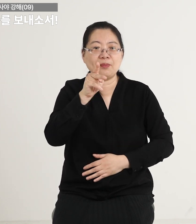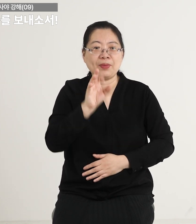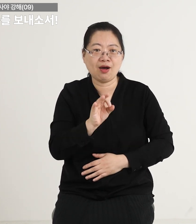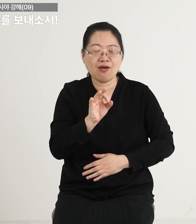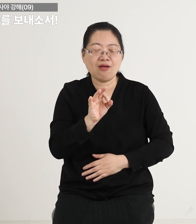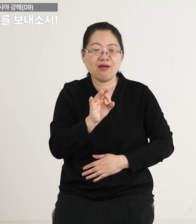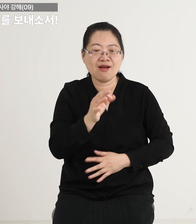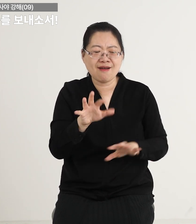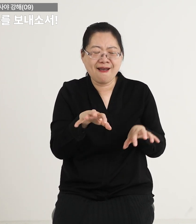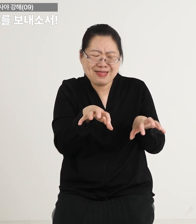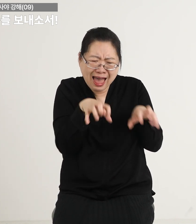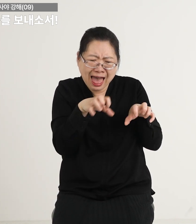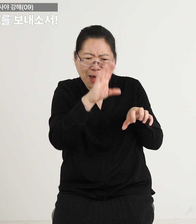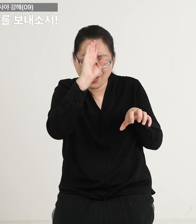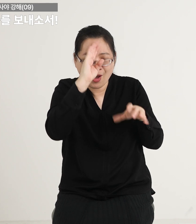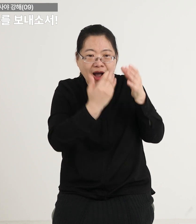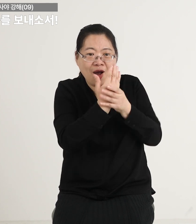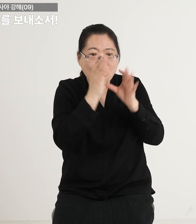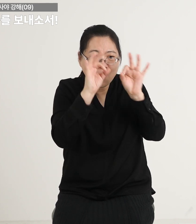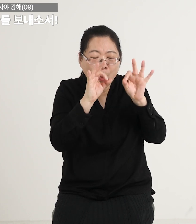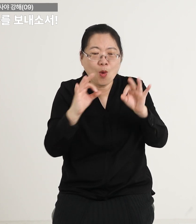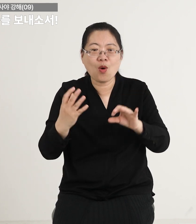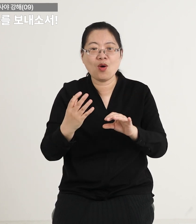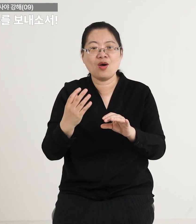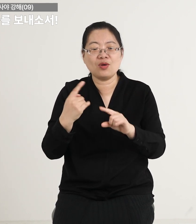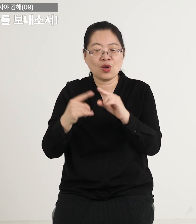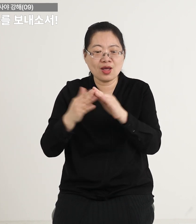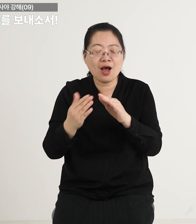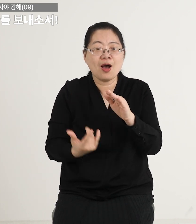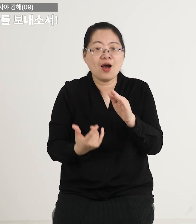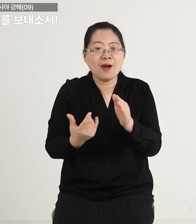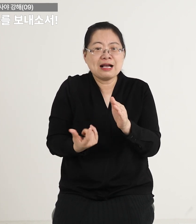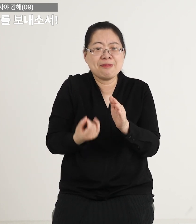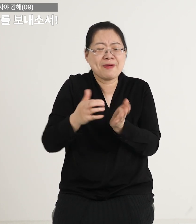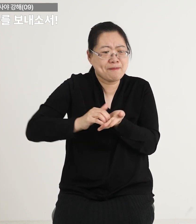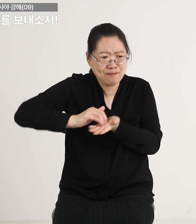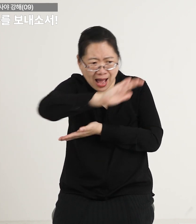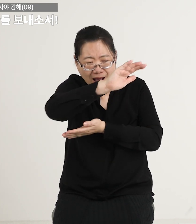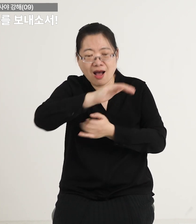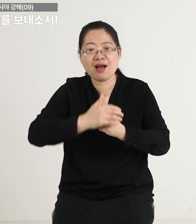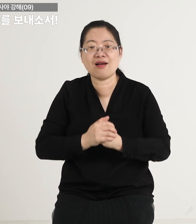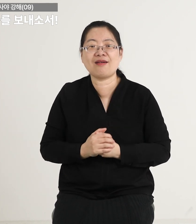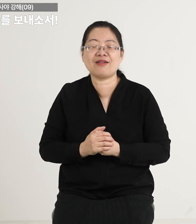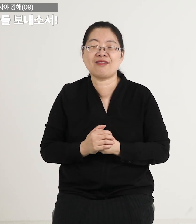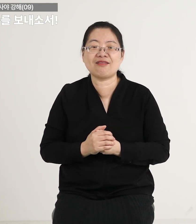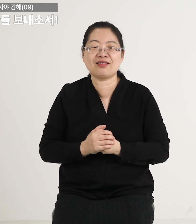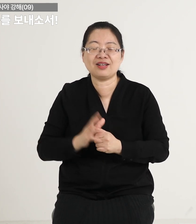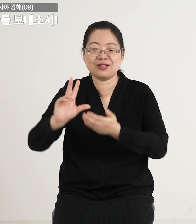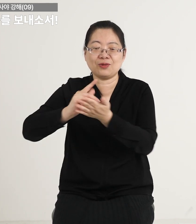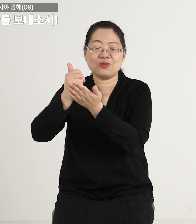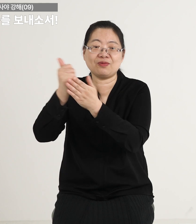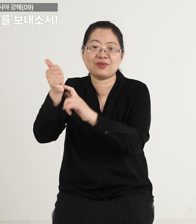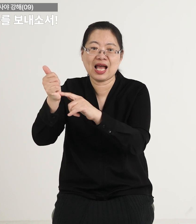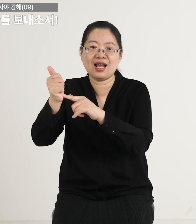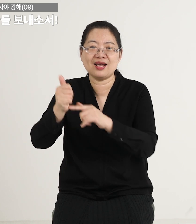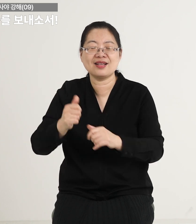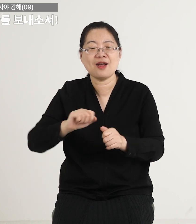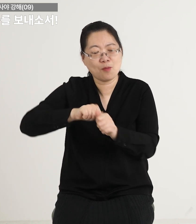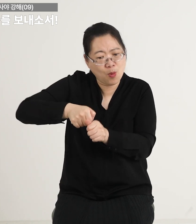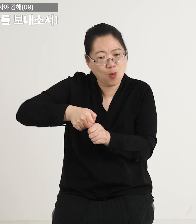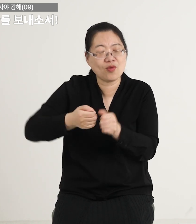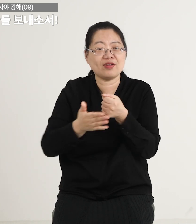급히 쫓아내고, 거기 거룩한 곳이니까 쫓아내고 여호와께서